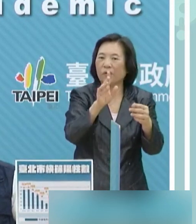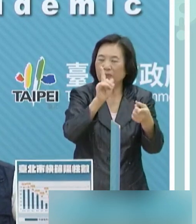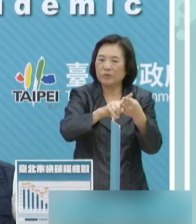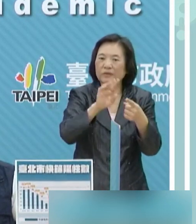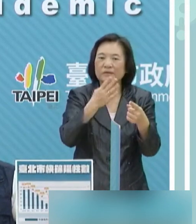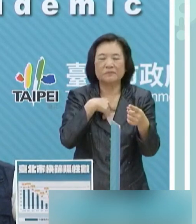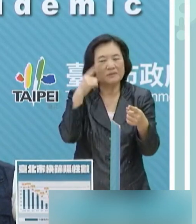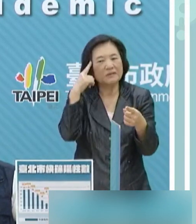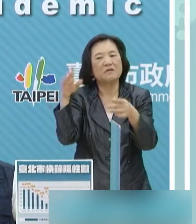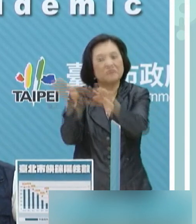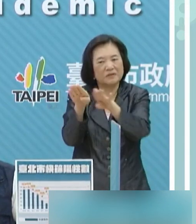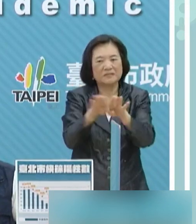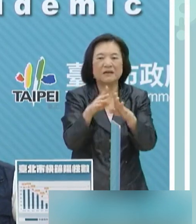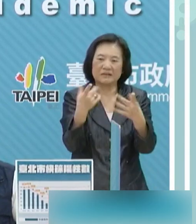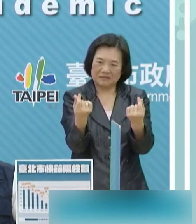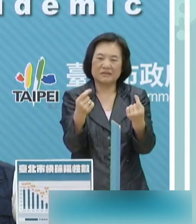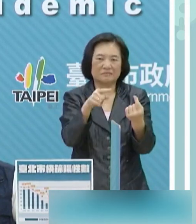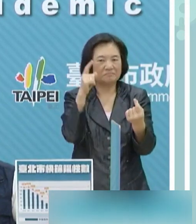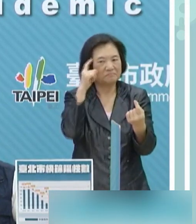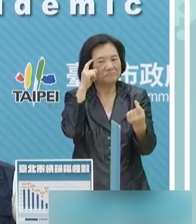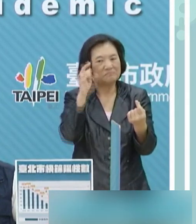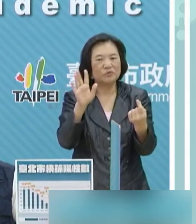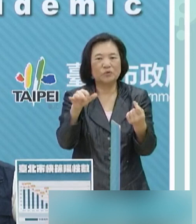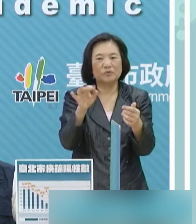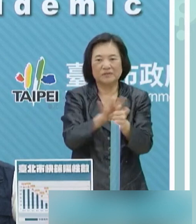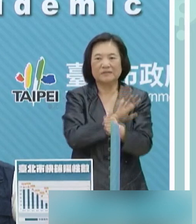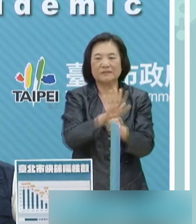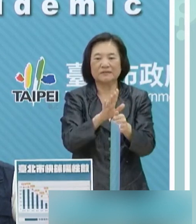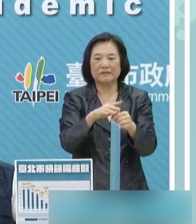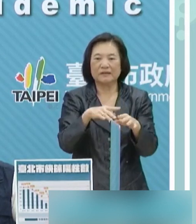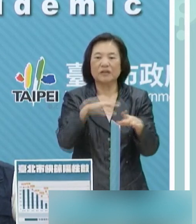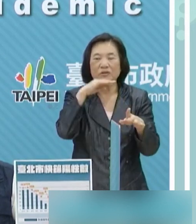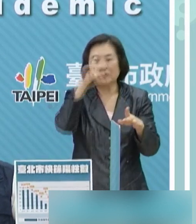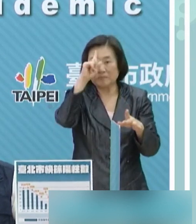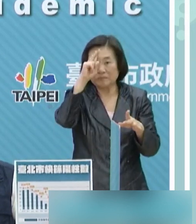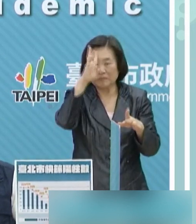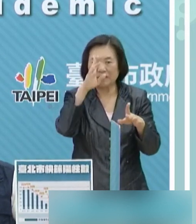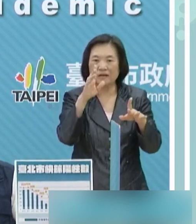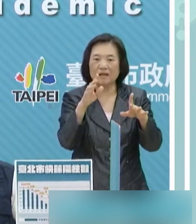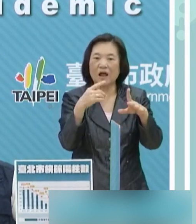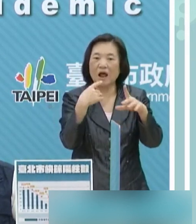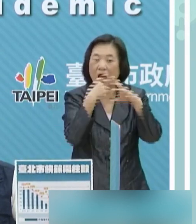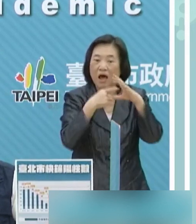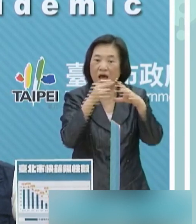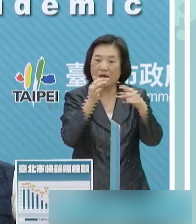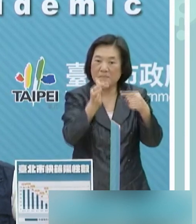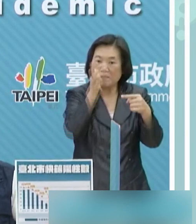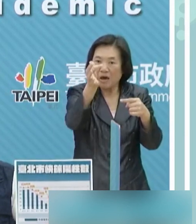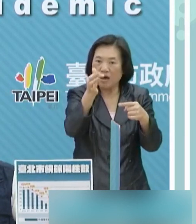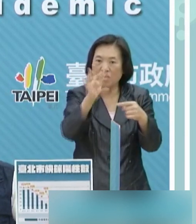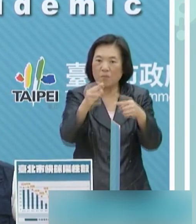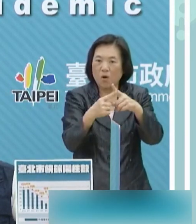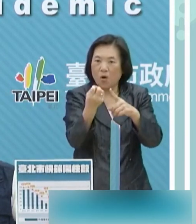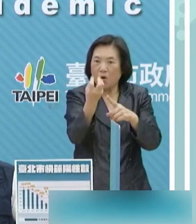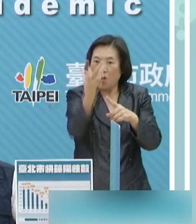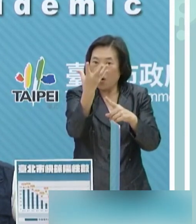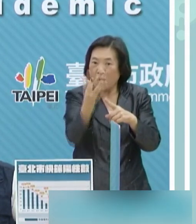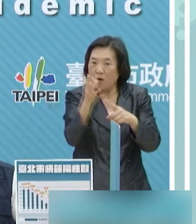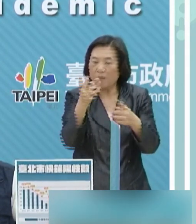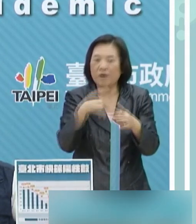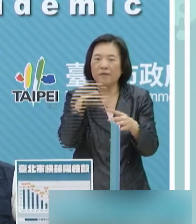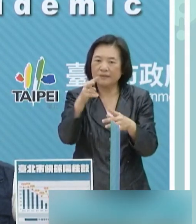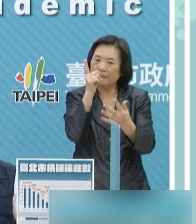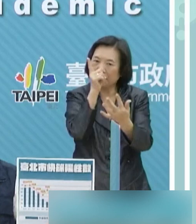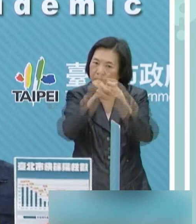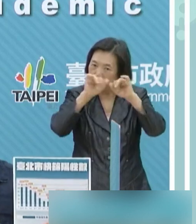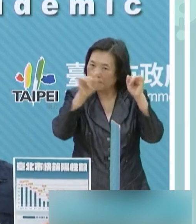高到2400，然后就1800，然后到昨天就降到1000亿，所以很显然哦，放假会影响人的求医的这